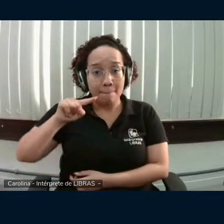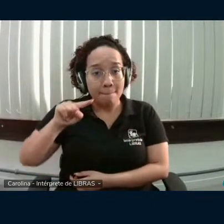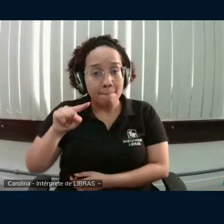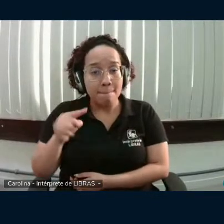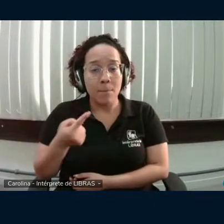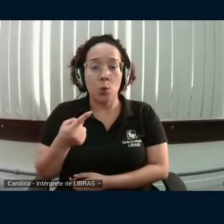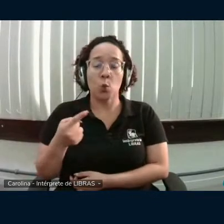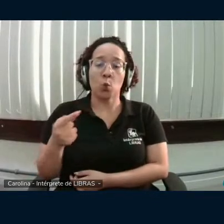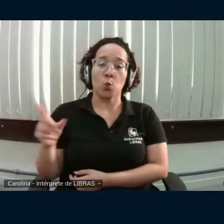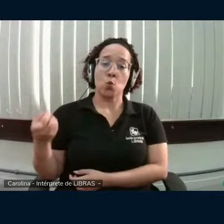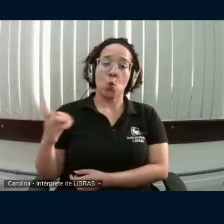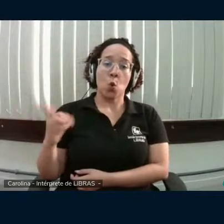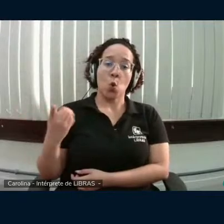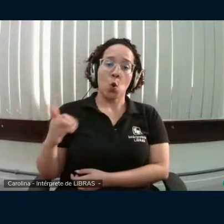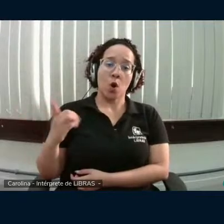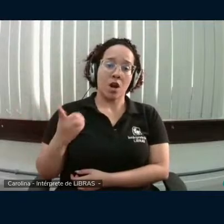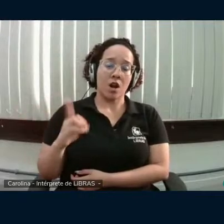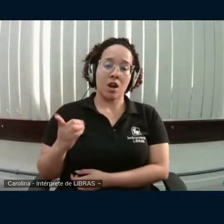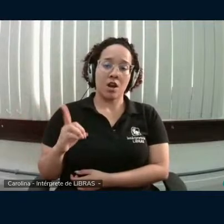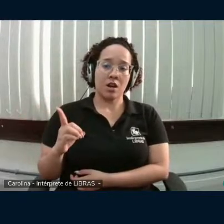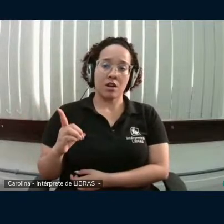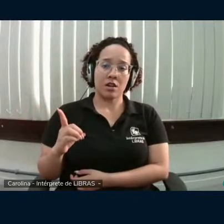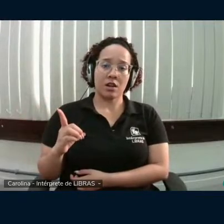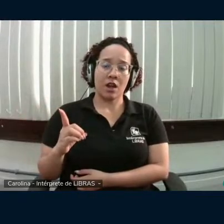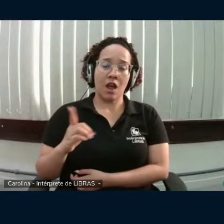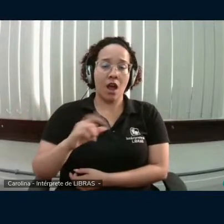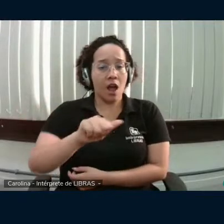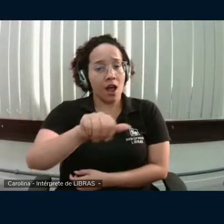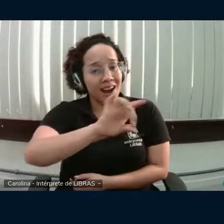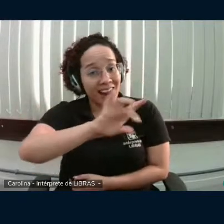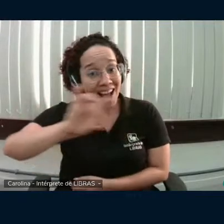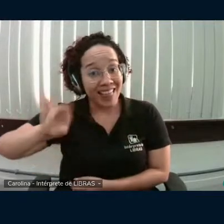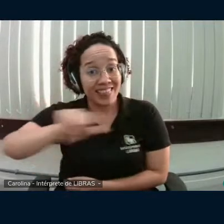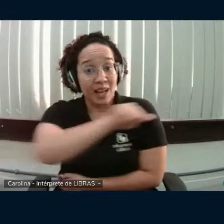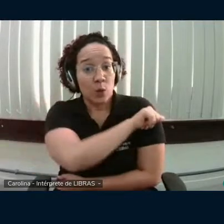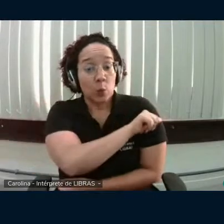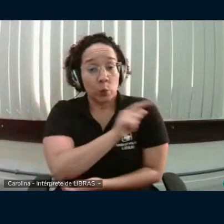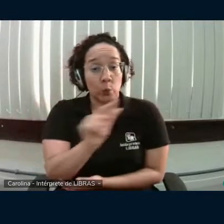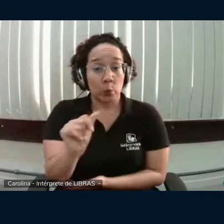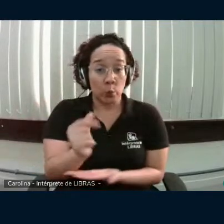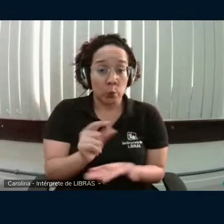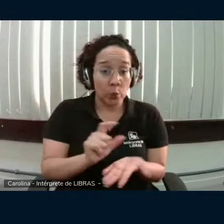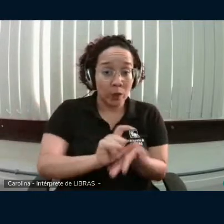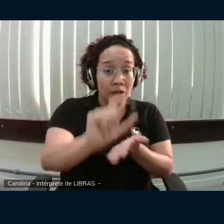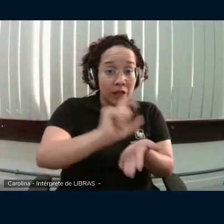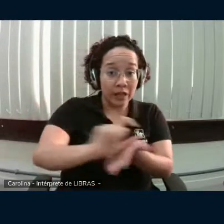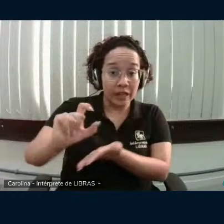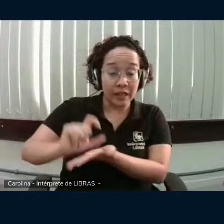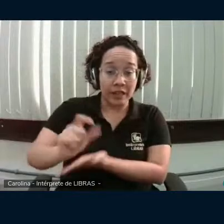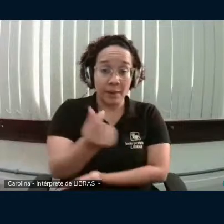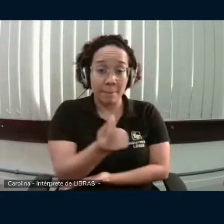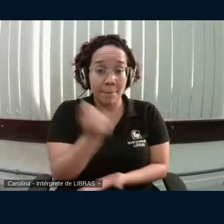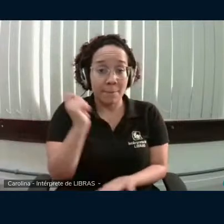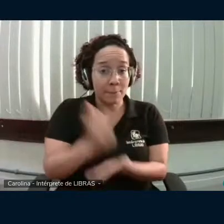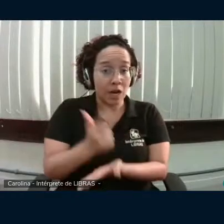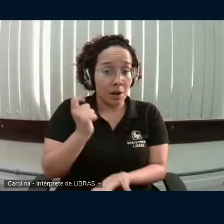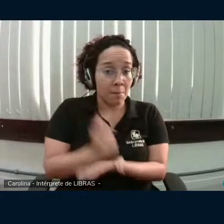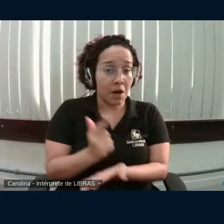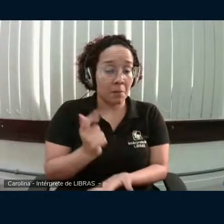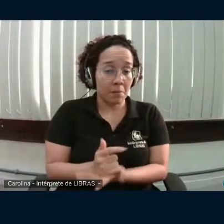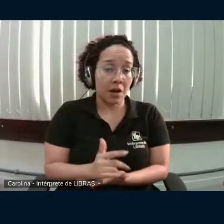institutos federais para ter curso formando 5 pessoas. Certo? Então, a autocrítica cabe aqui